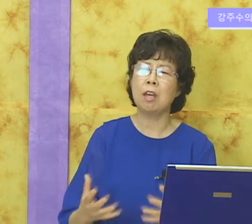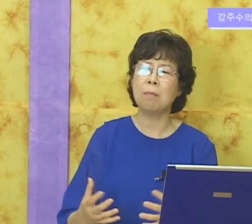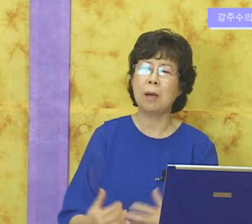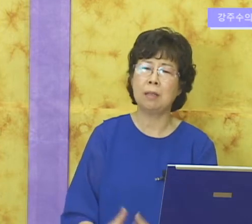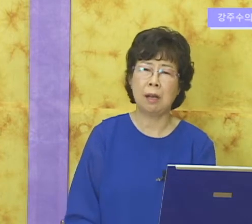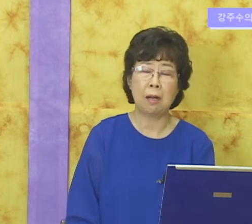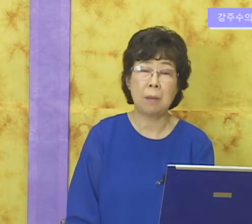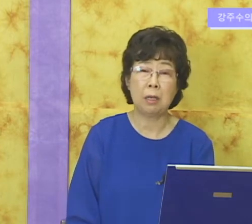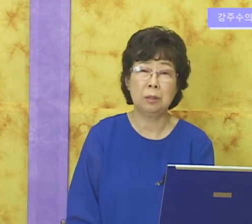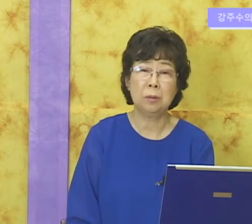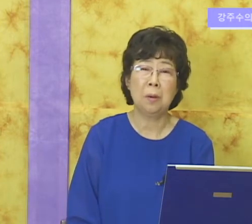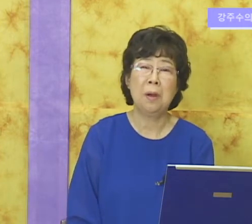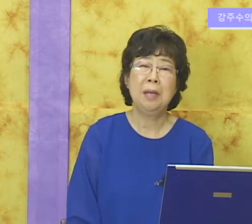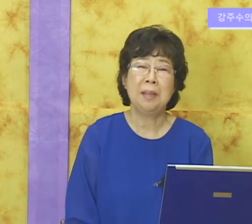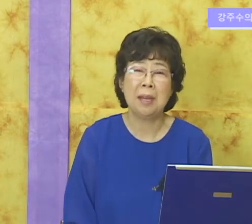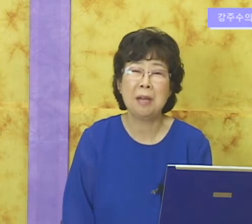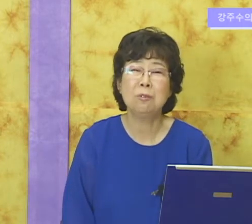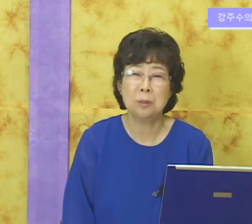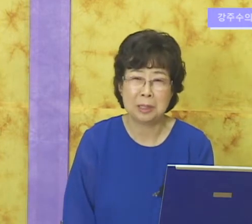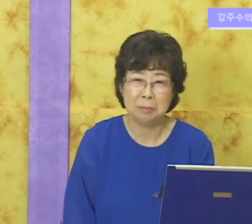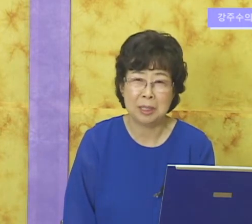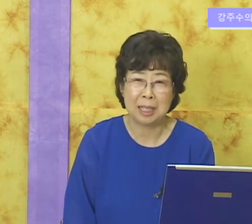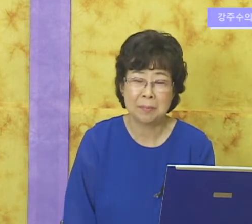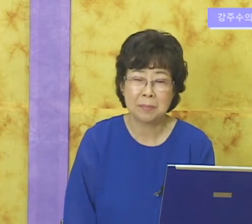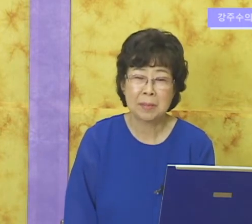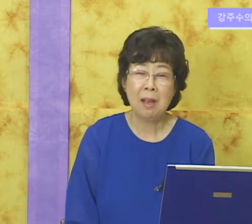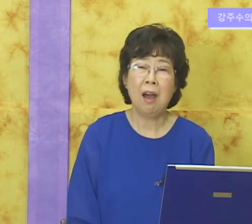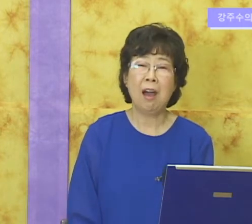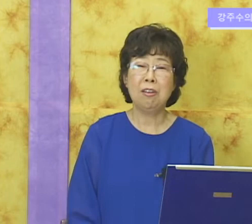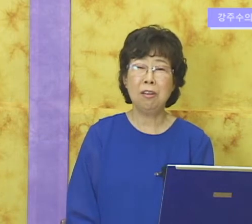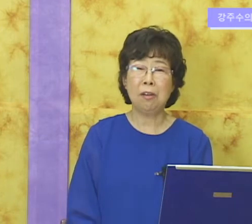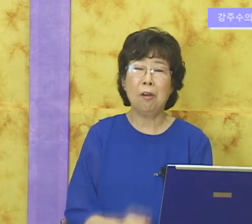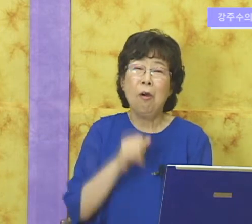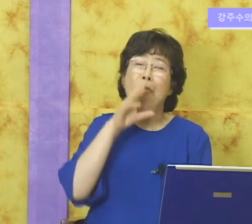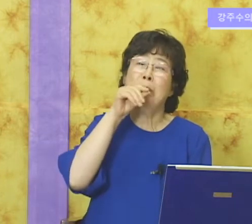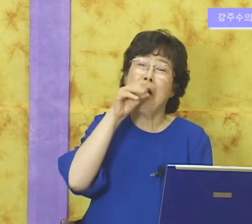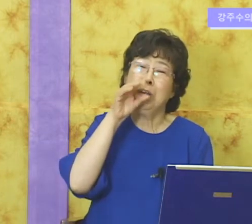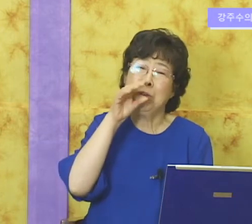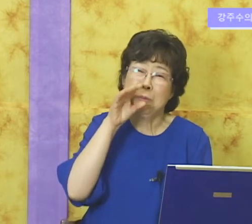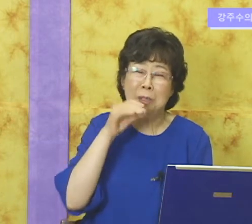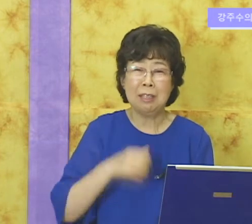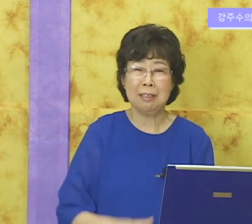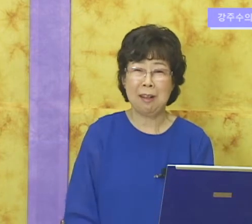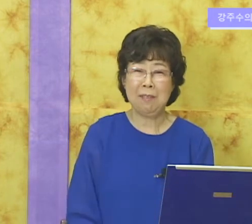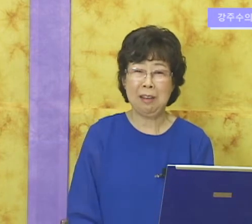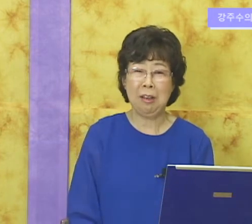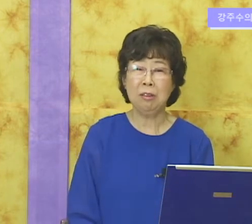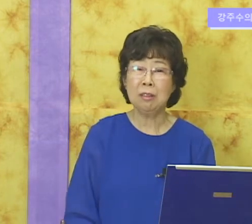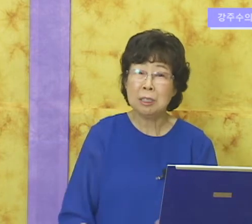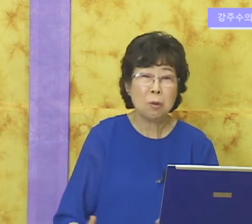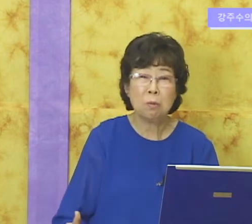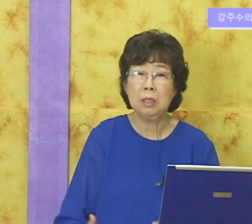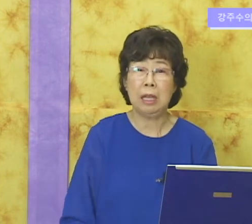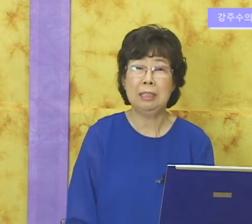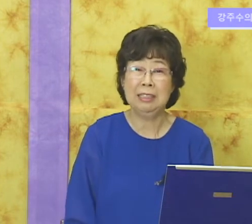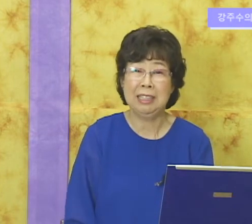되게 빠르다라는 말을 듣고 되게 우스웠습니다. 아니 말도 못하는 사람들이 어떻게 소문을